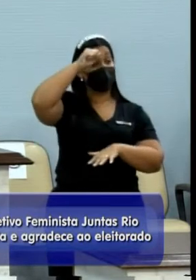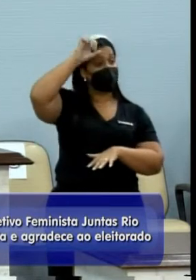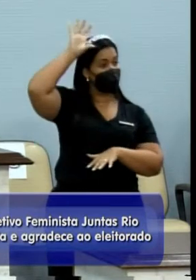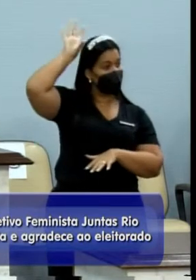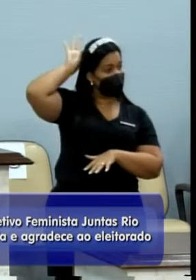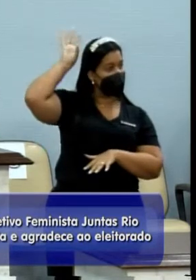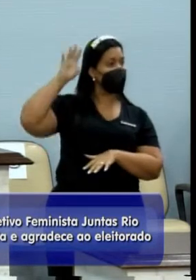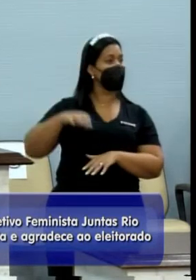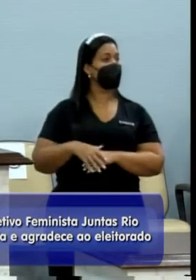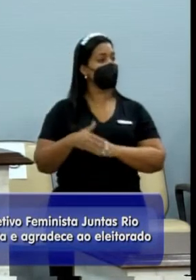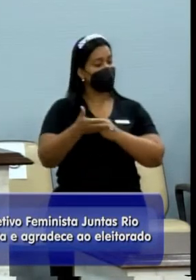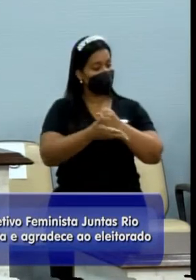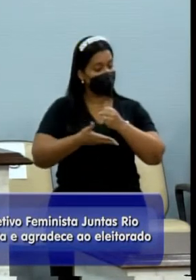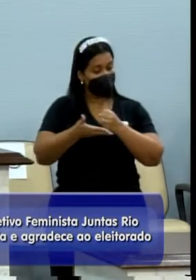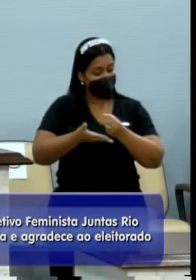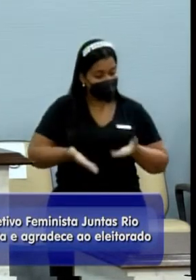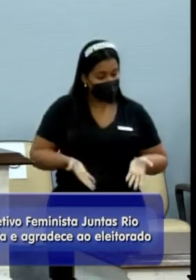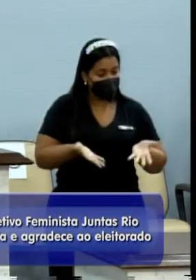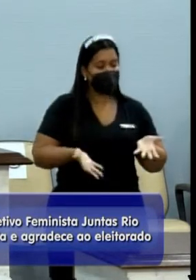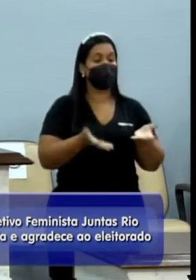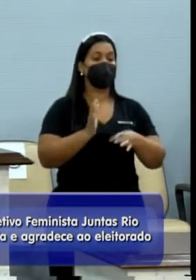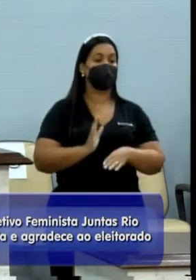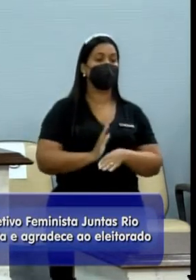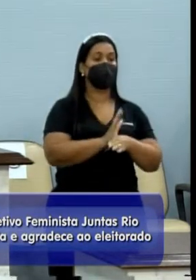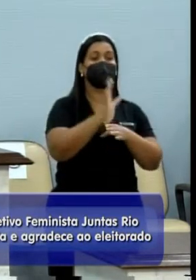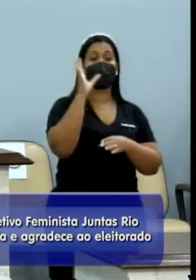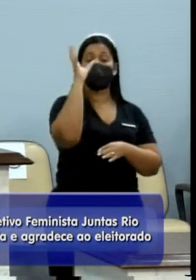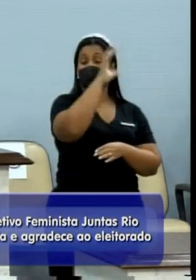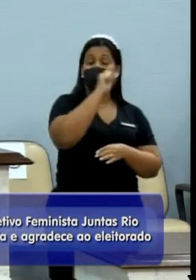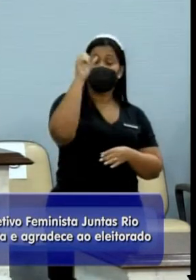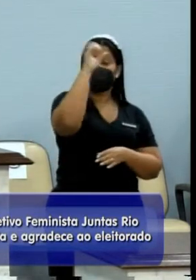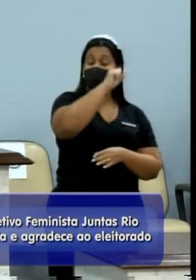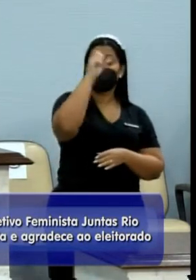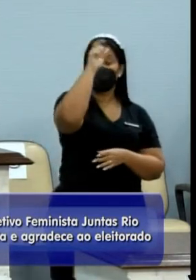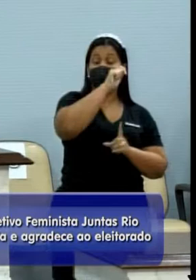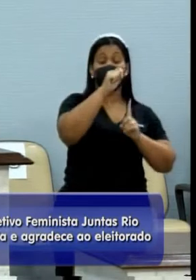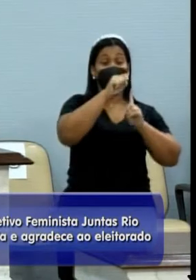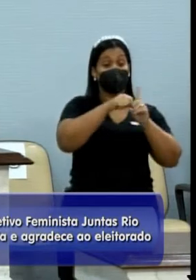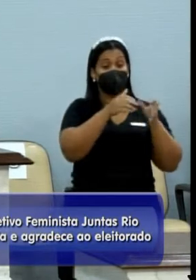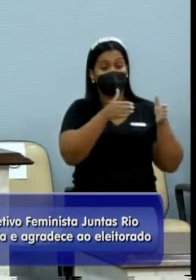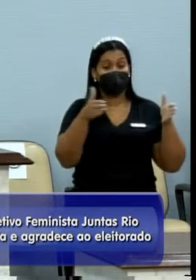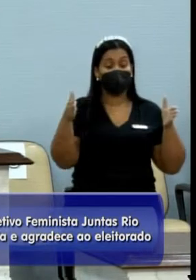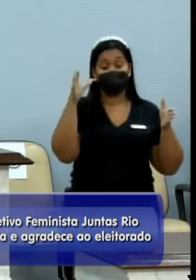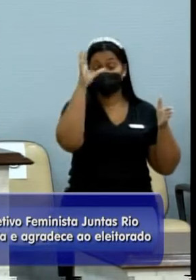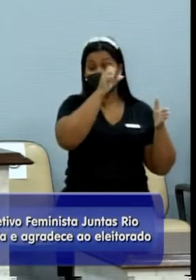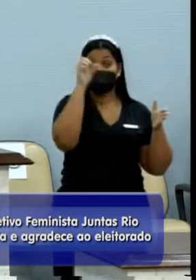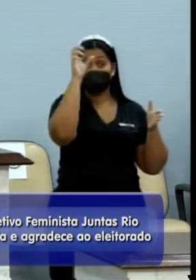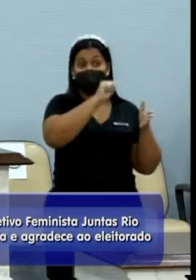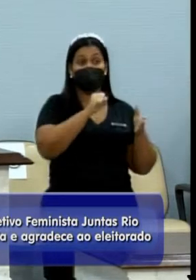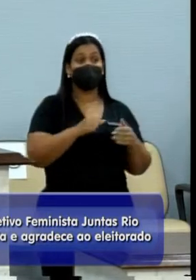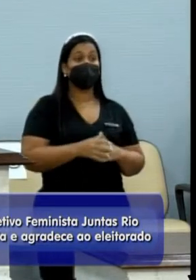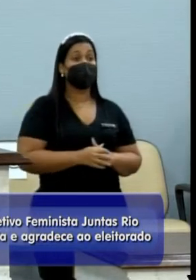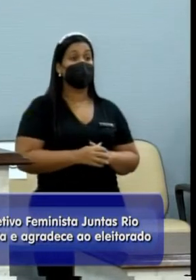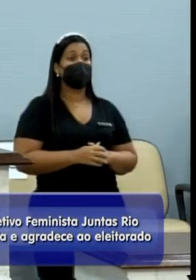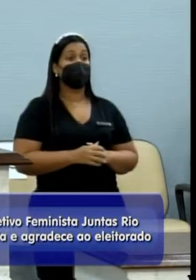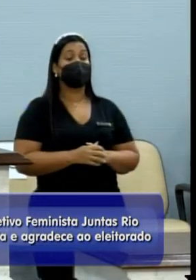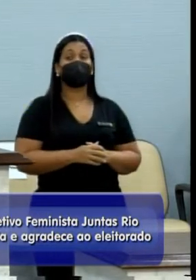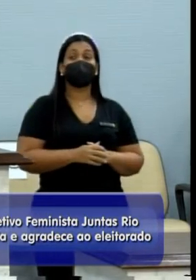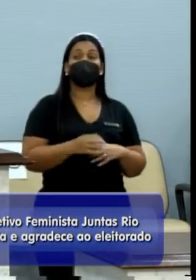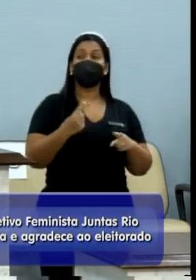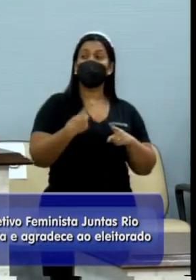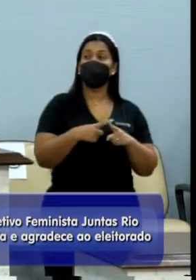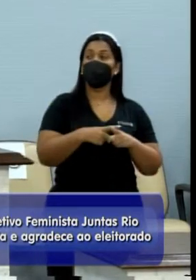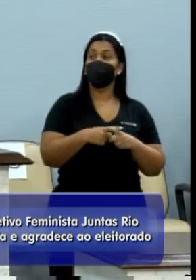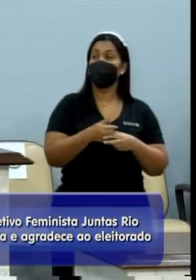que nos deu muito suporte. A gente aprendeu muito esse mês, porque é algo